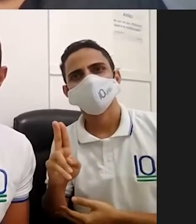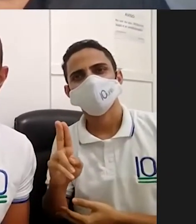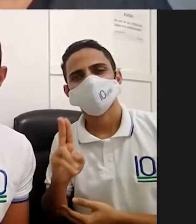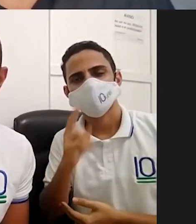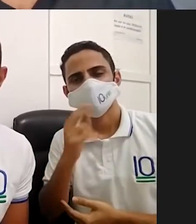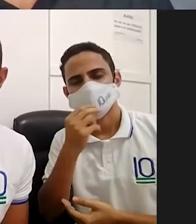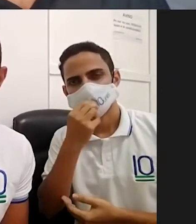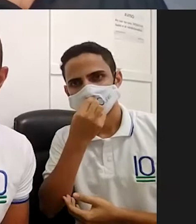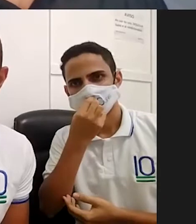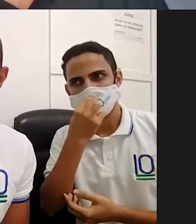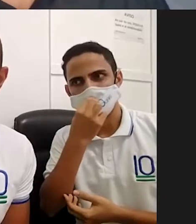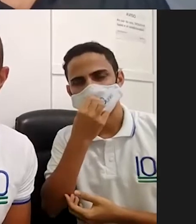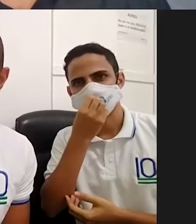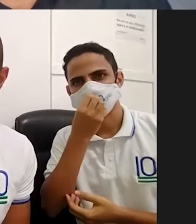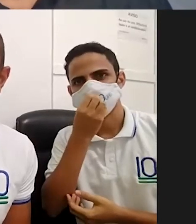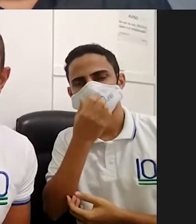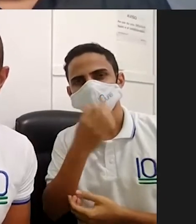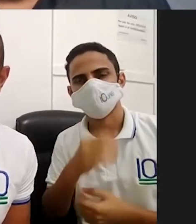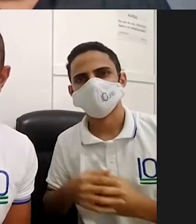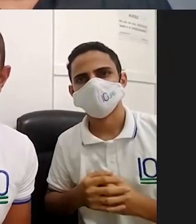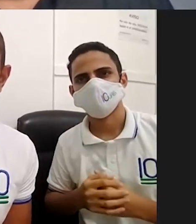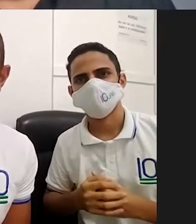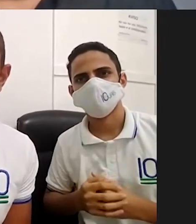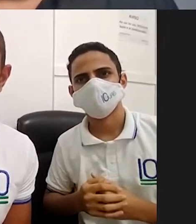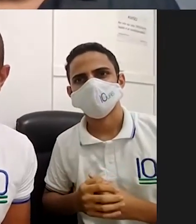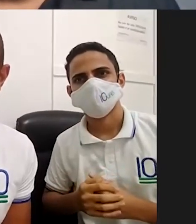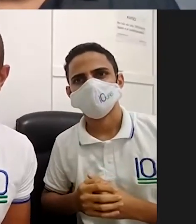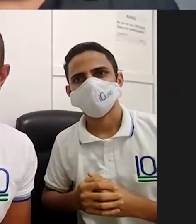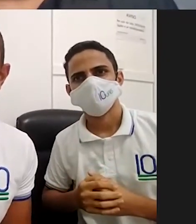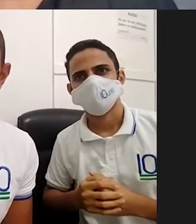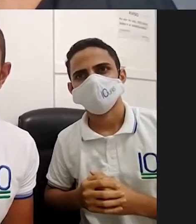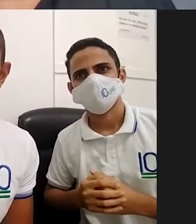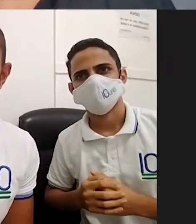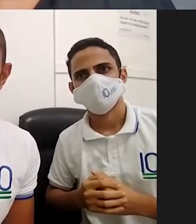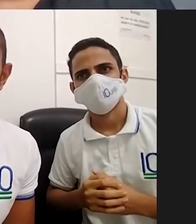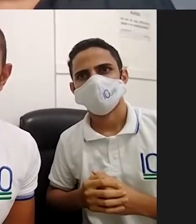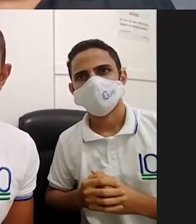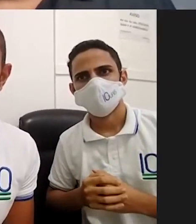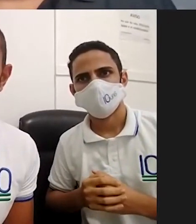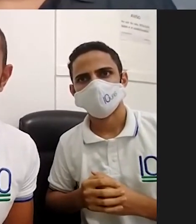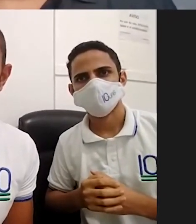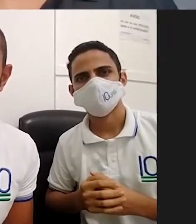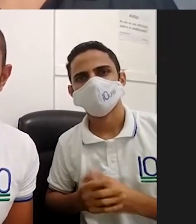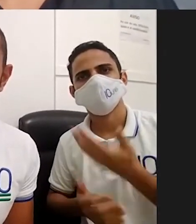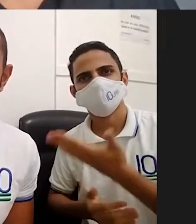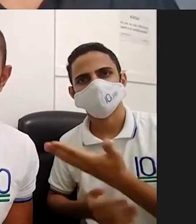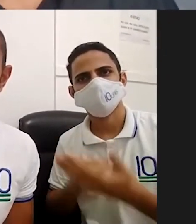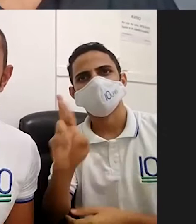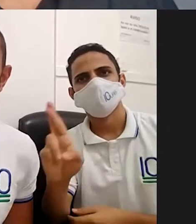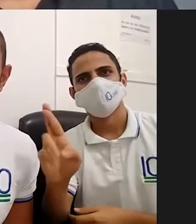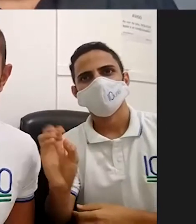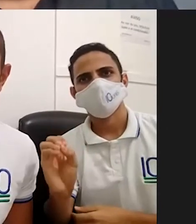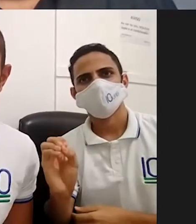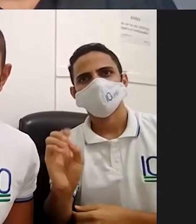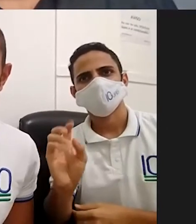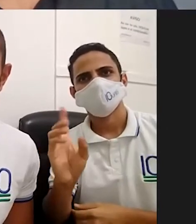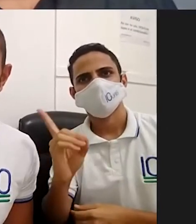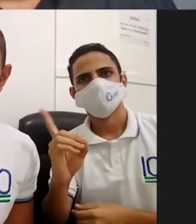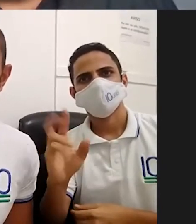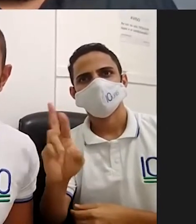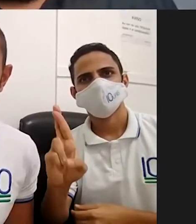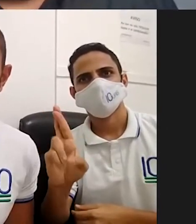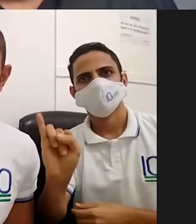Rodrigo Santos, né? Isso. Muito bem. Fala agora com o Rodrigo Santos. Bem-vindo, Rodrigo.